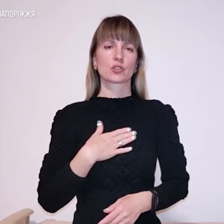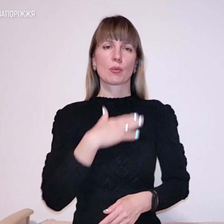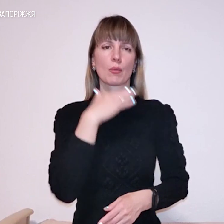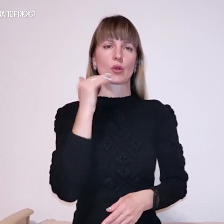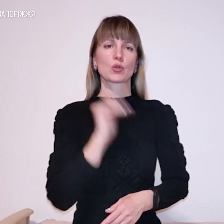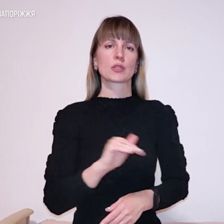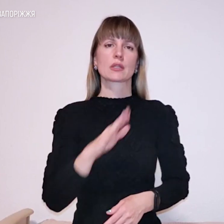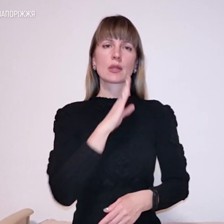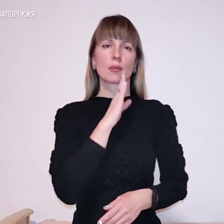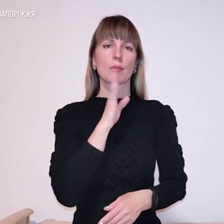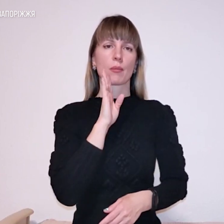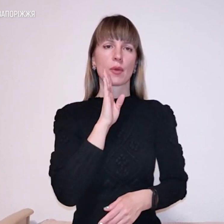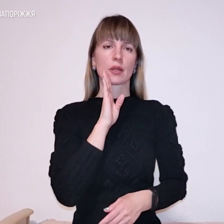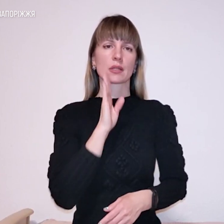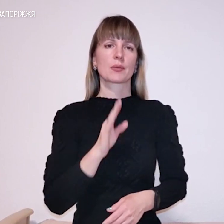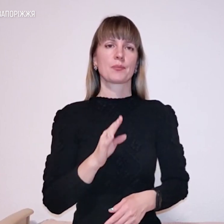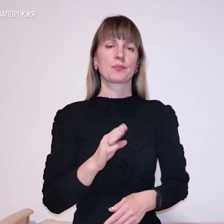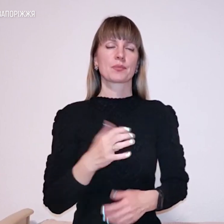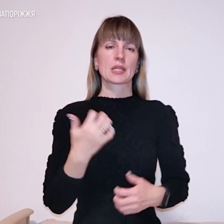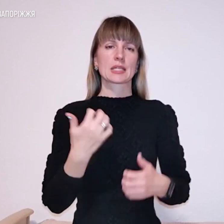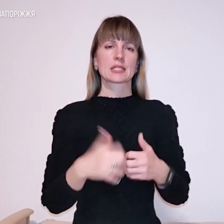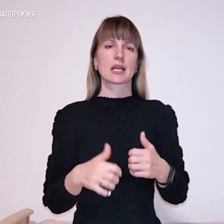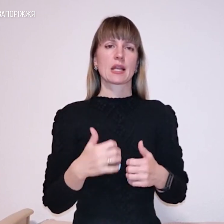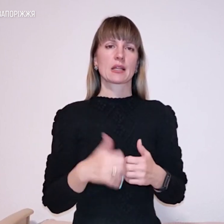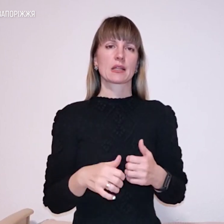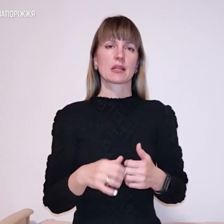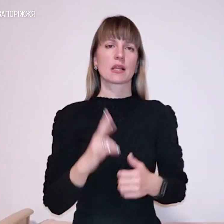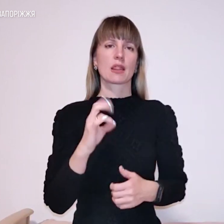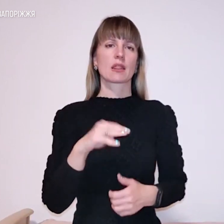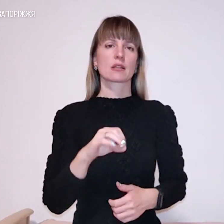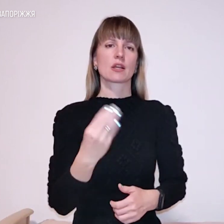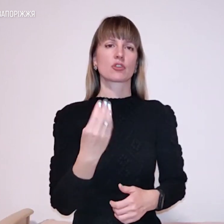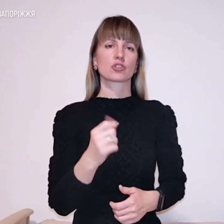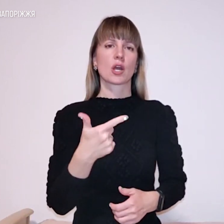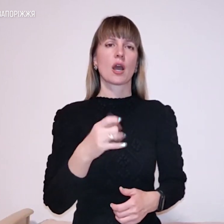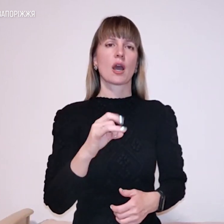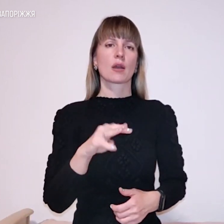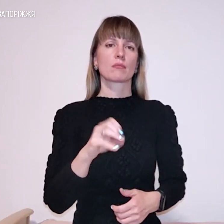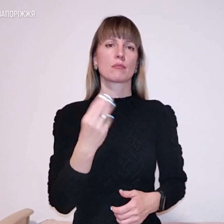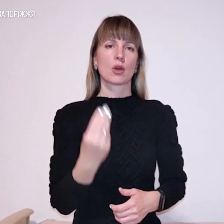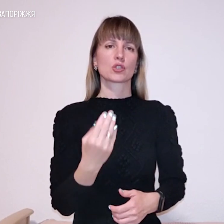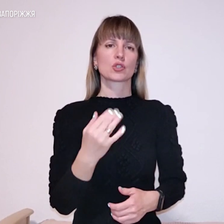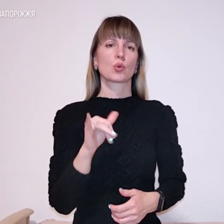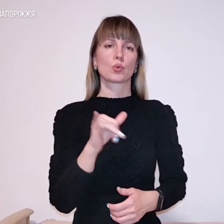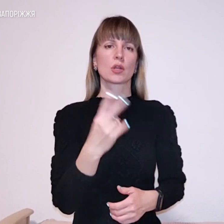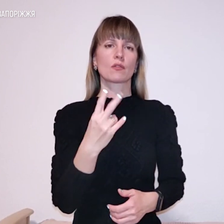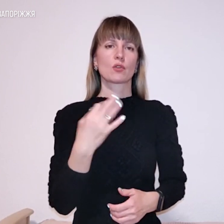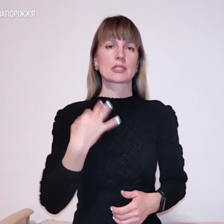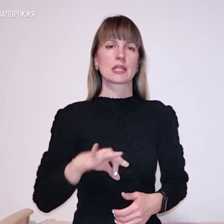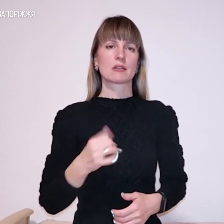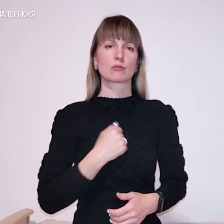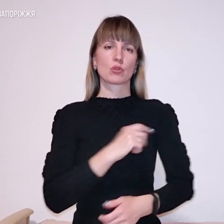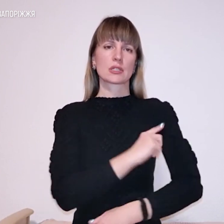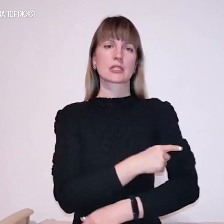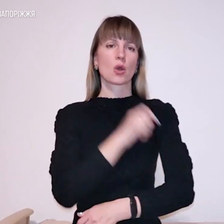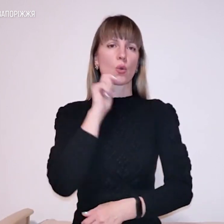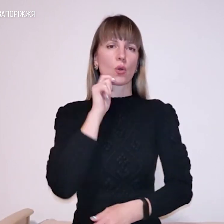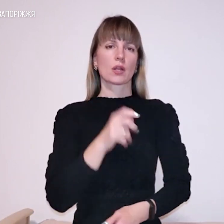багатодітна мати, вон посередині Наташа Гармаш, у неї двоє синів Збройних силах України, готує.